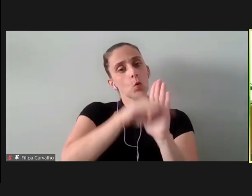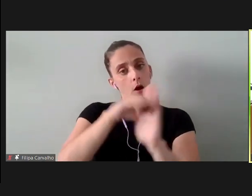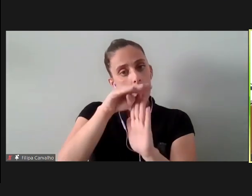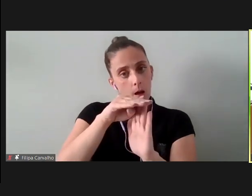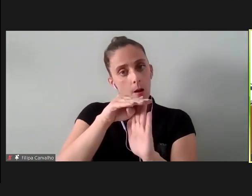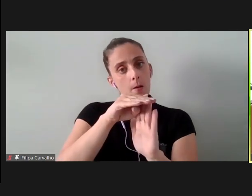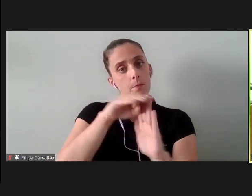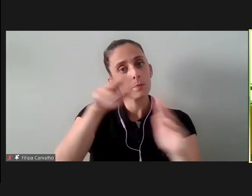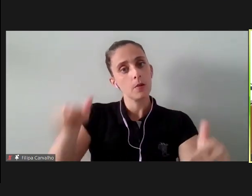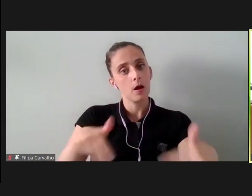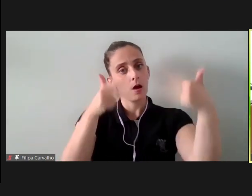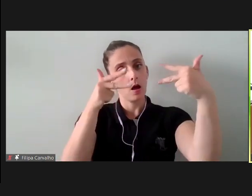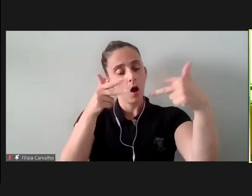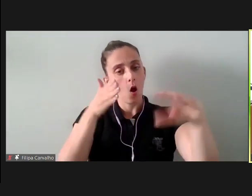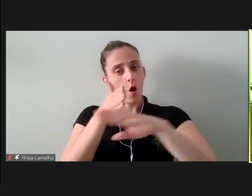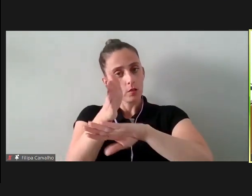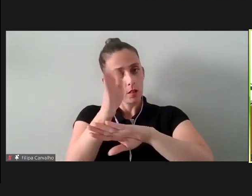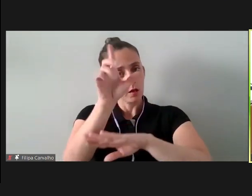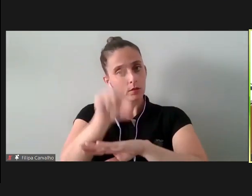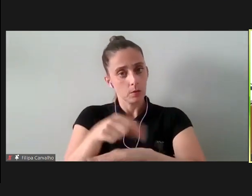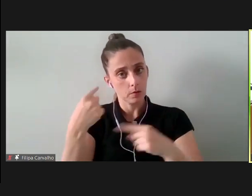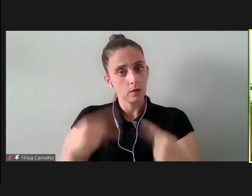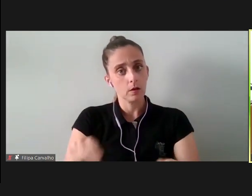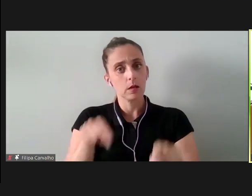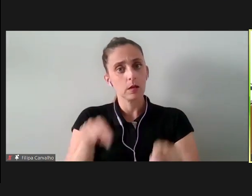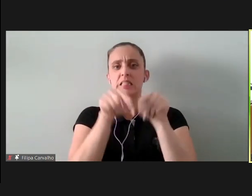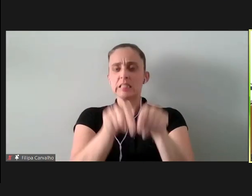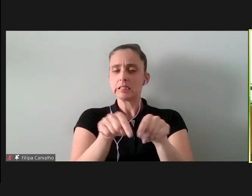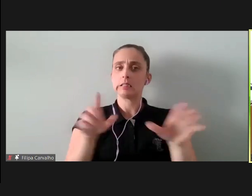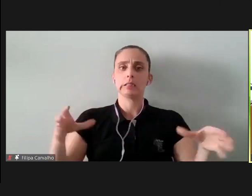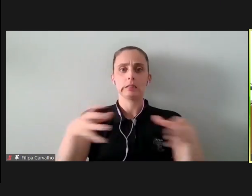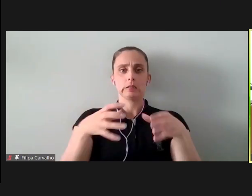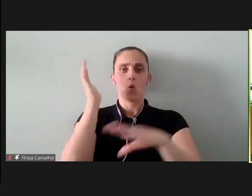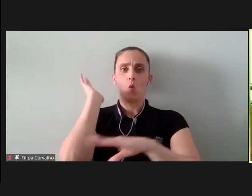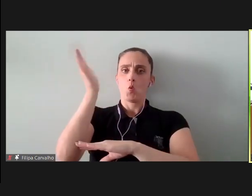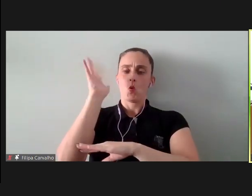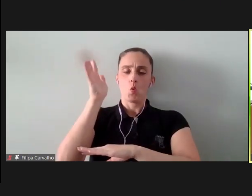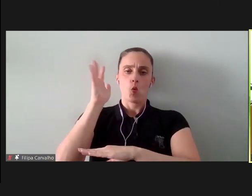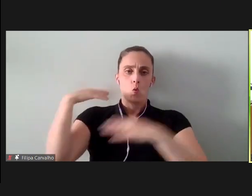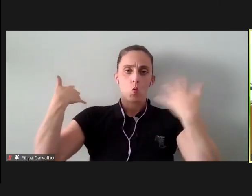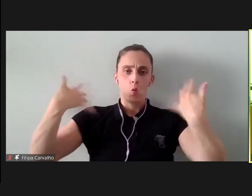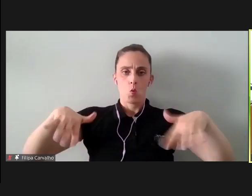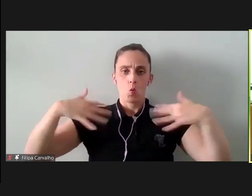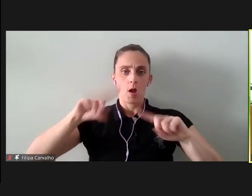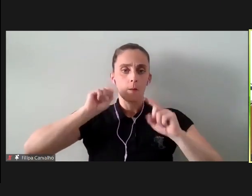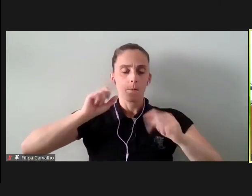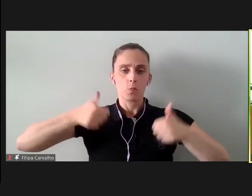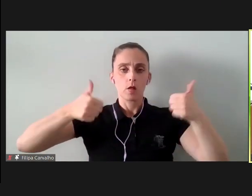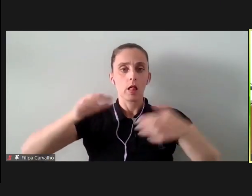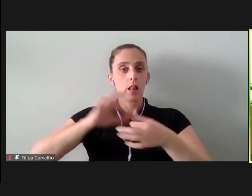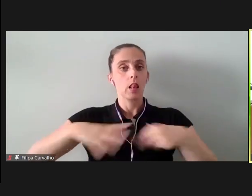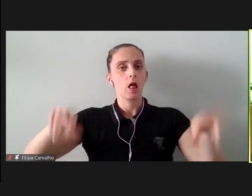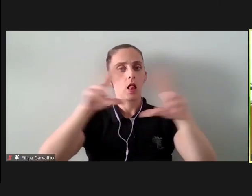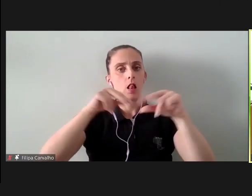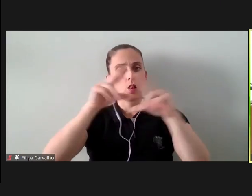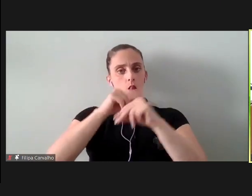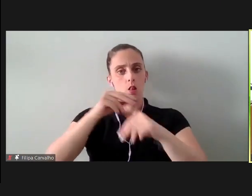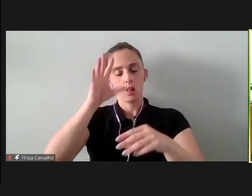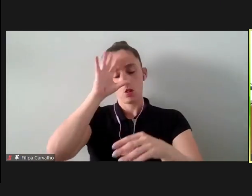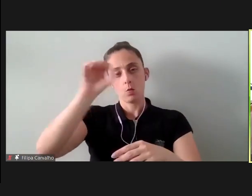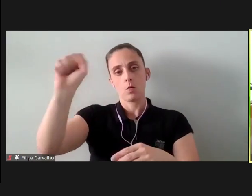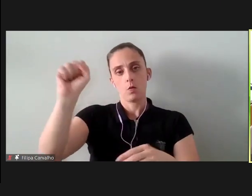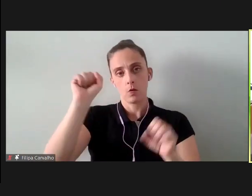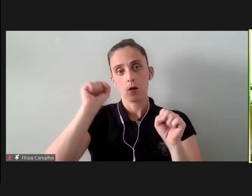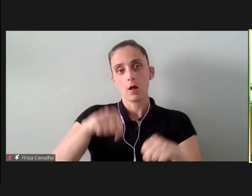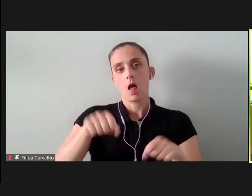programação online, e é um grande momento assim do ecossistema de inovação no setor público. Né? Um momento